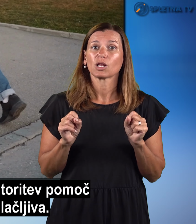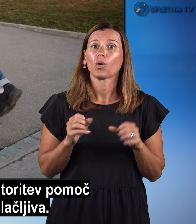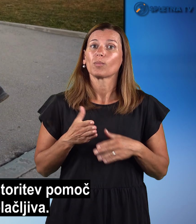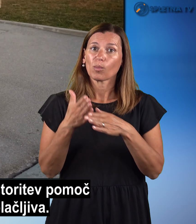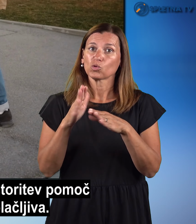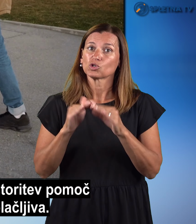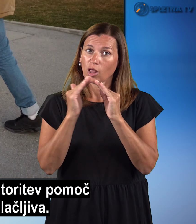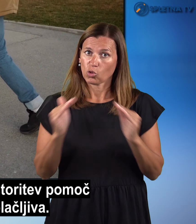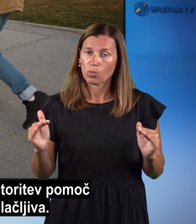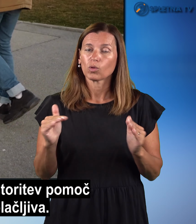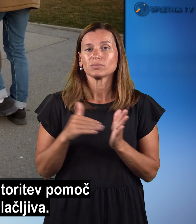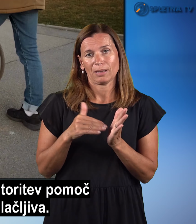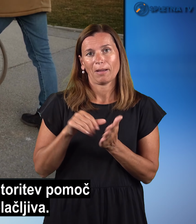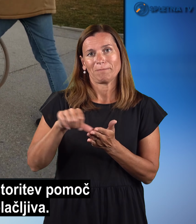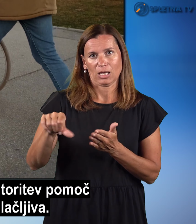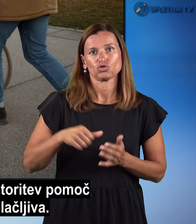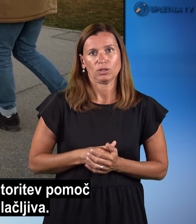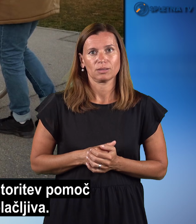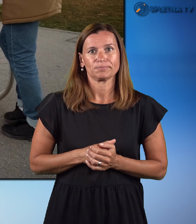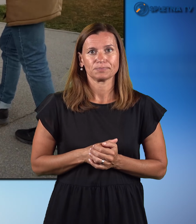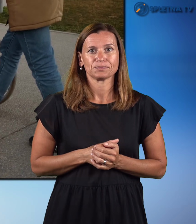pomoč na domu plačljiva.